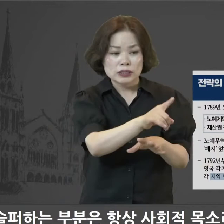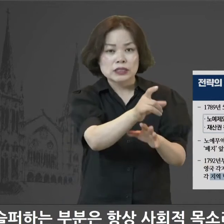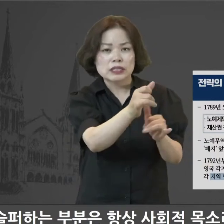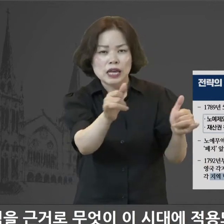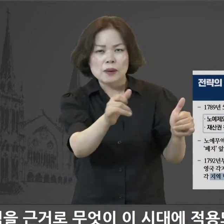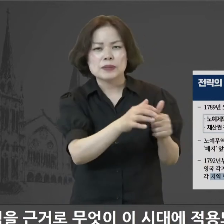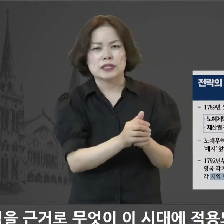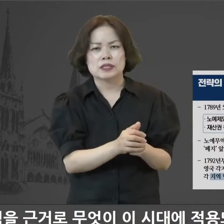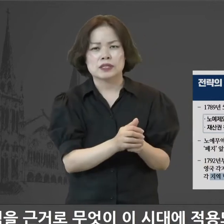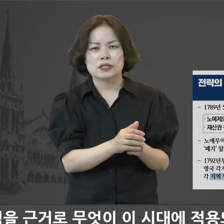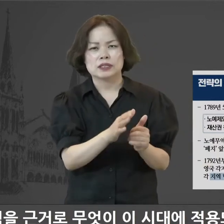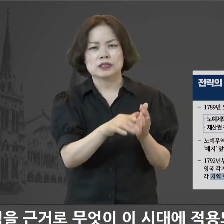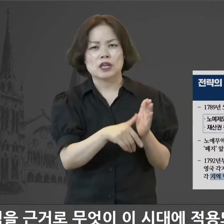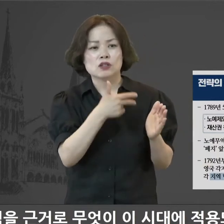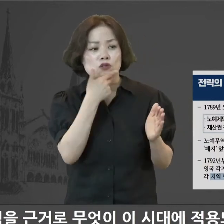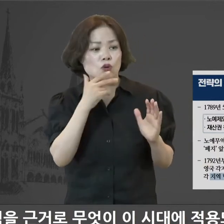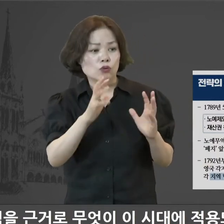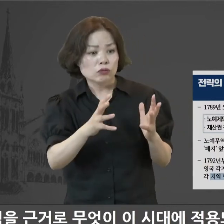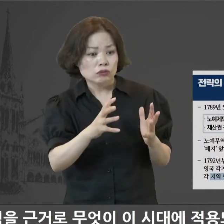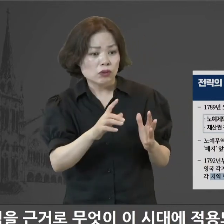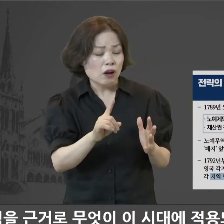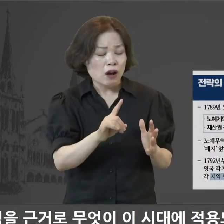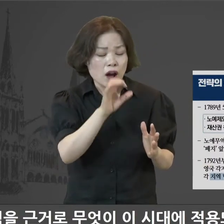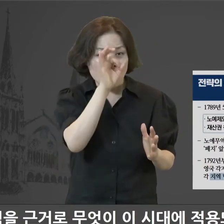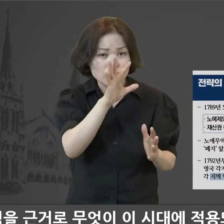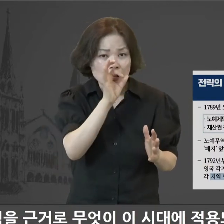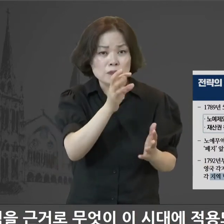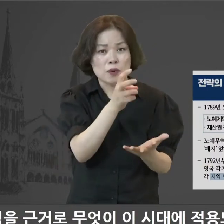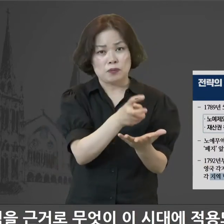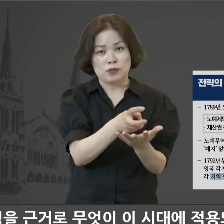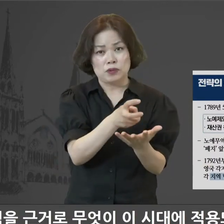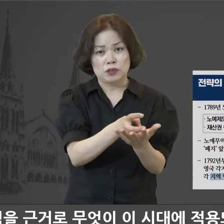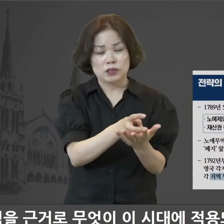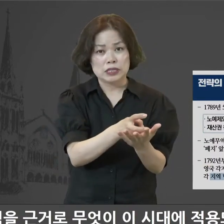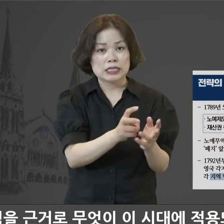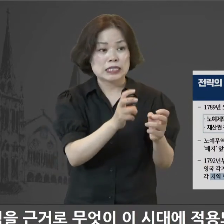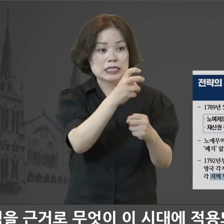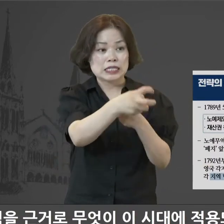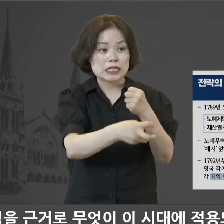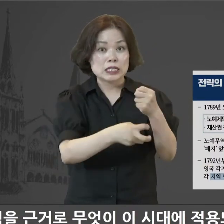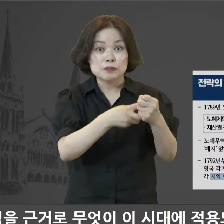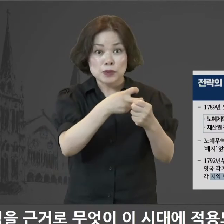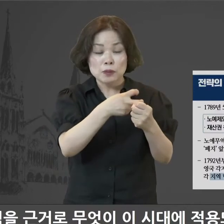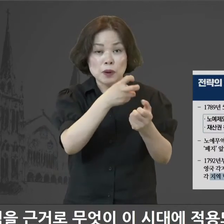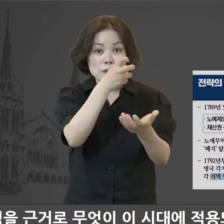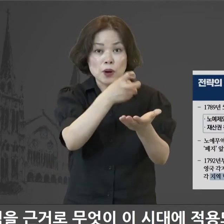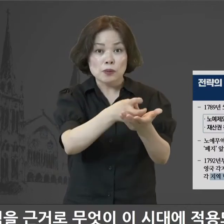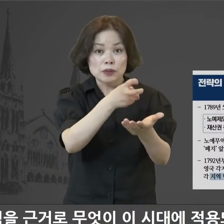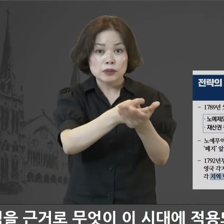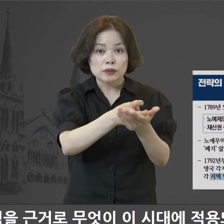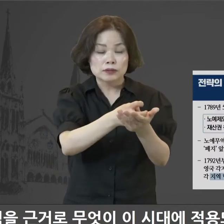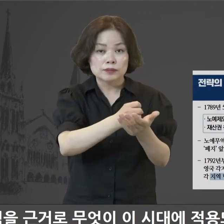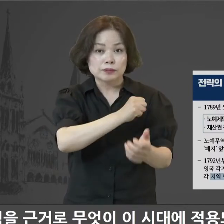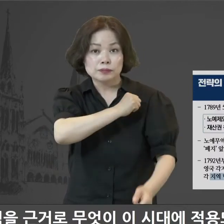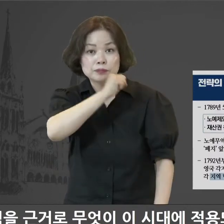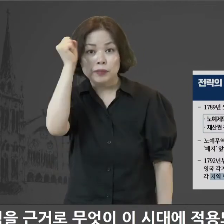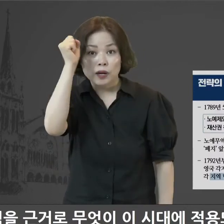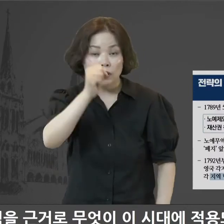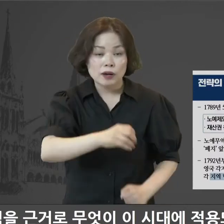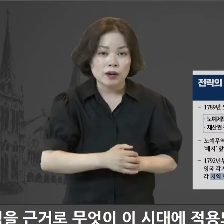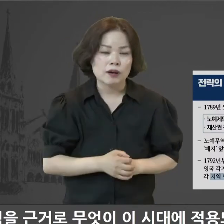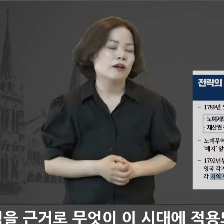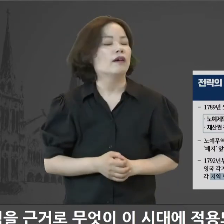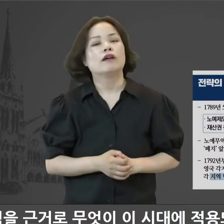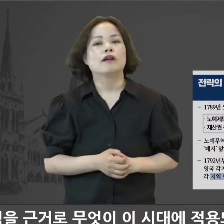사람이 당시 영국에서는 도저히 안 될 것 같은 저걸 20년 만에 저 법안을 가결시키냐, 이걸 보셔야